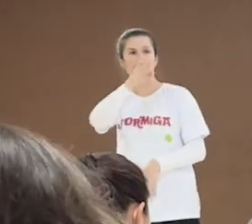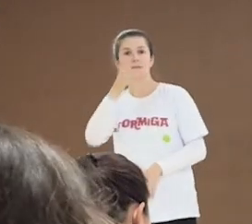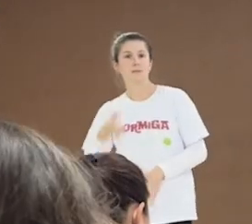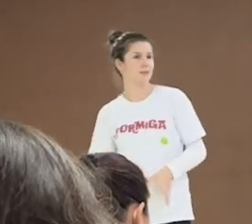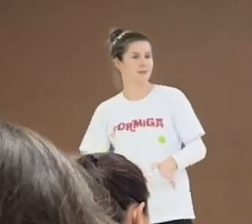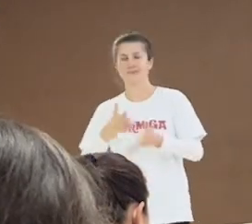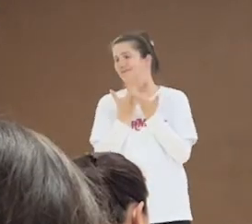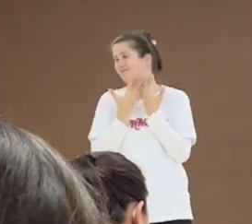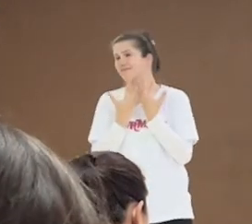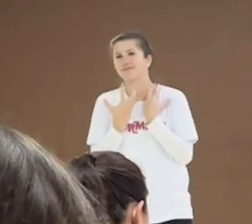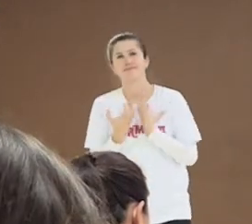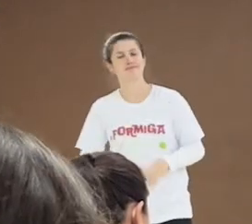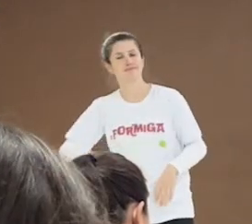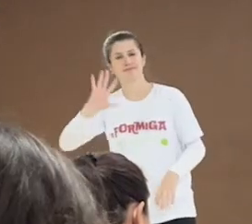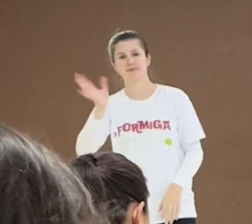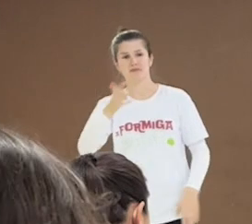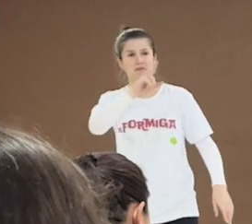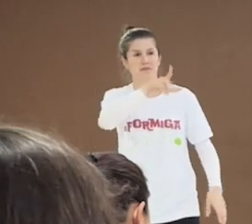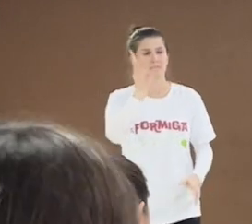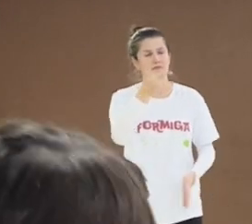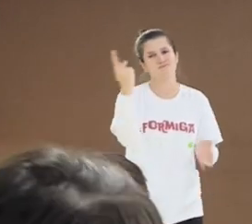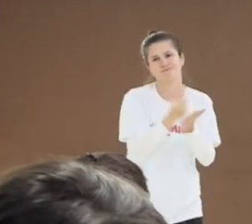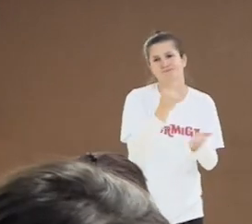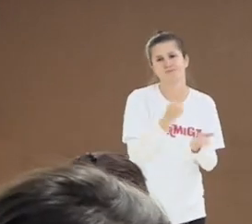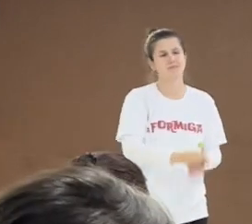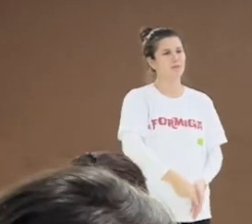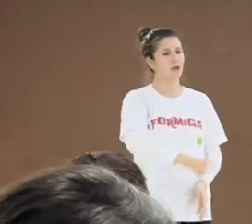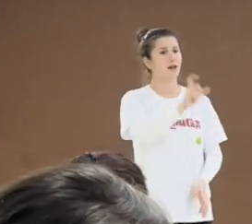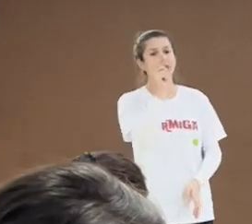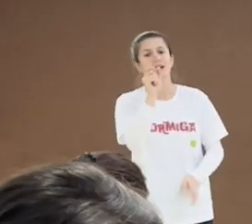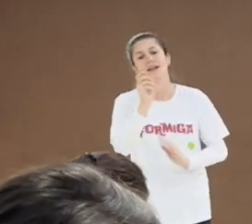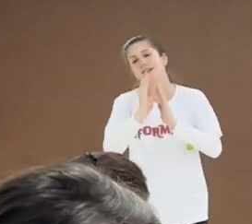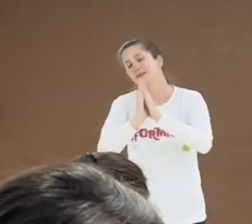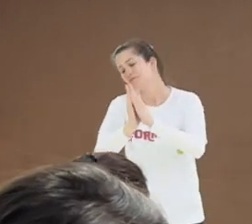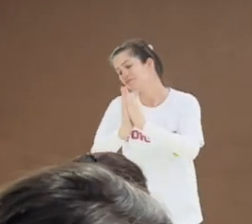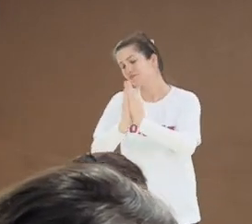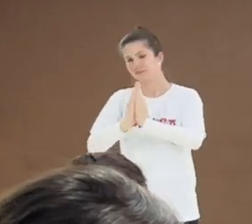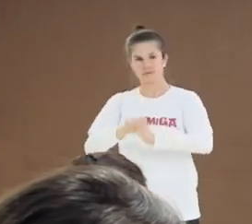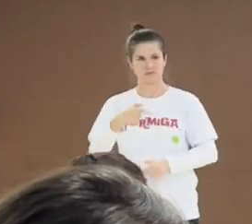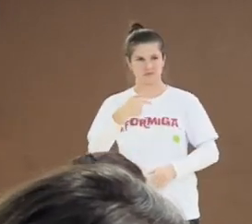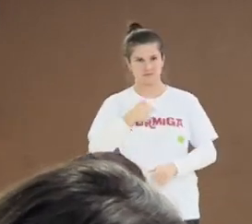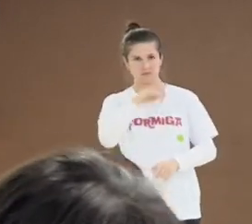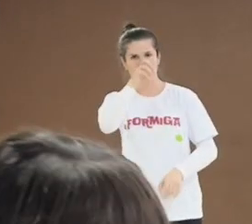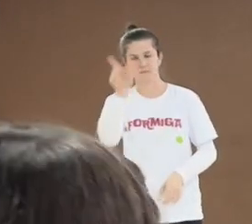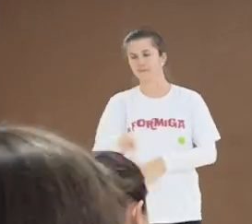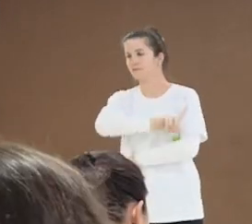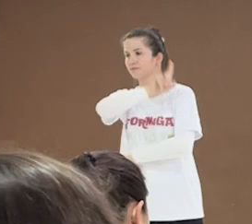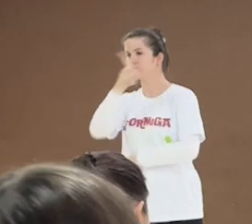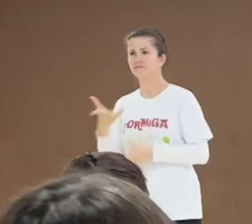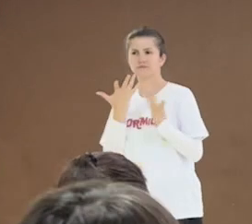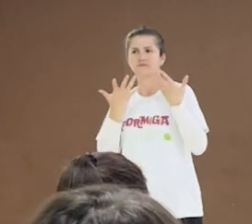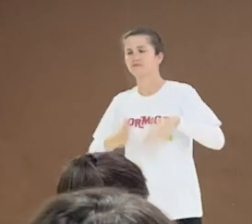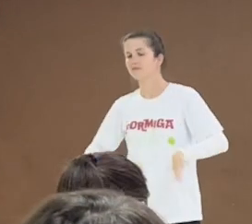Mas chega, cansei. Você faz tudo errado. Me dá mais uma chance. Eu vou mudar, vai. Vou embora. Você fica aí. Vou arrumar